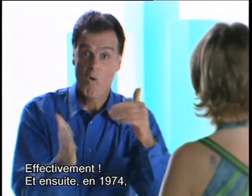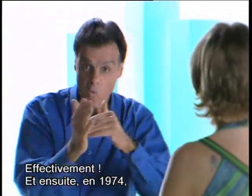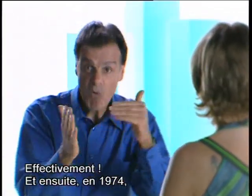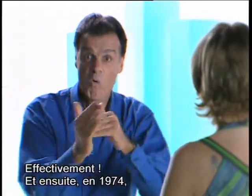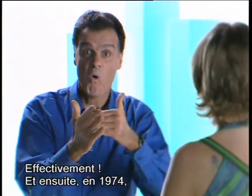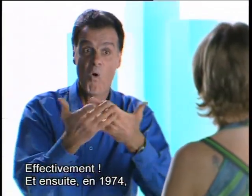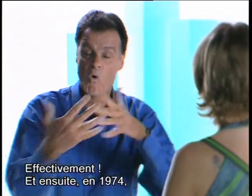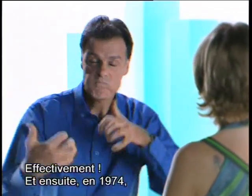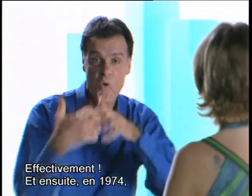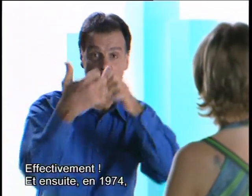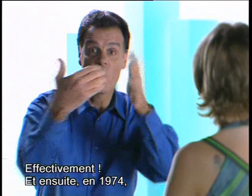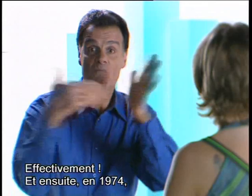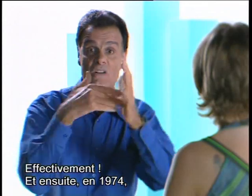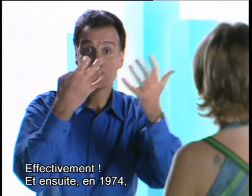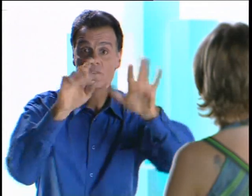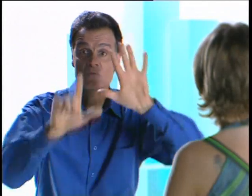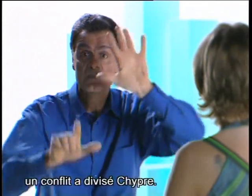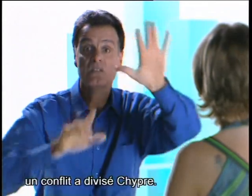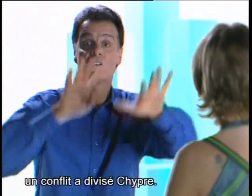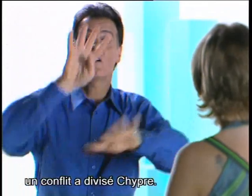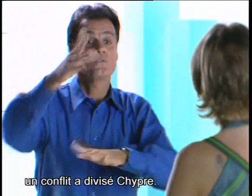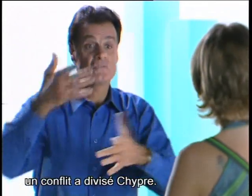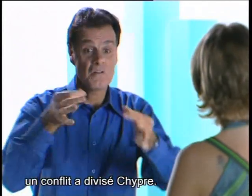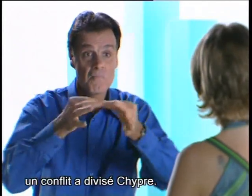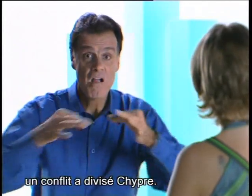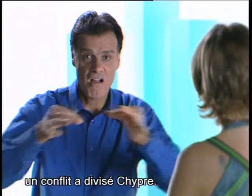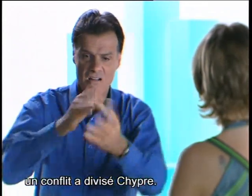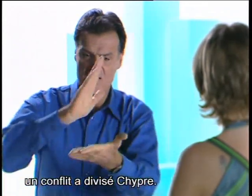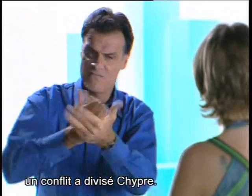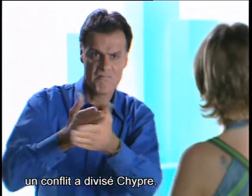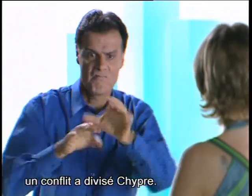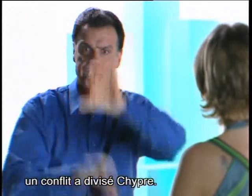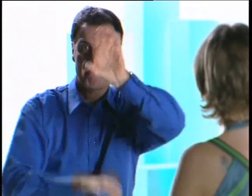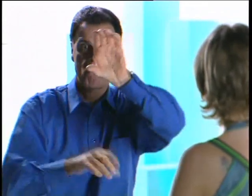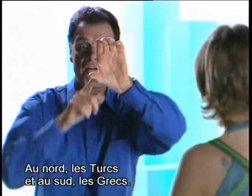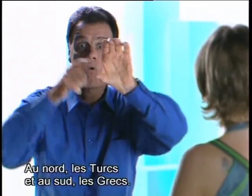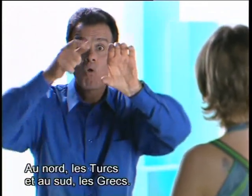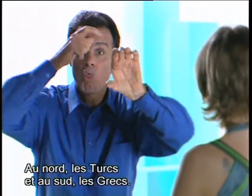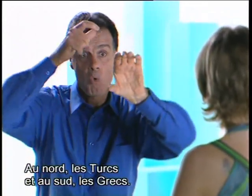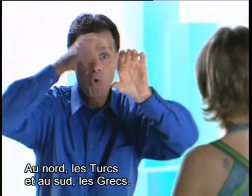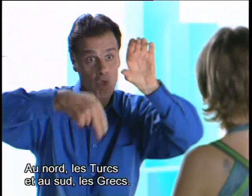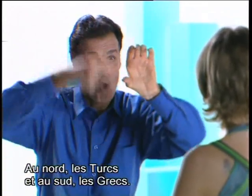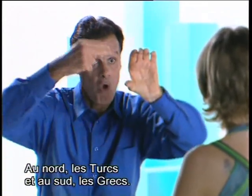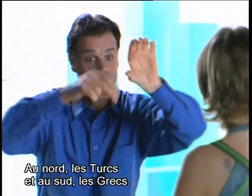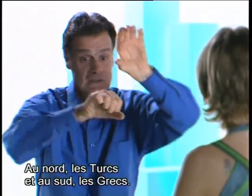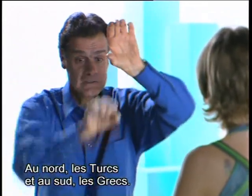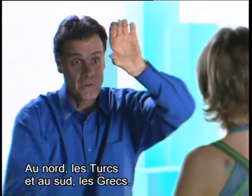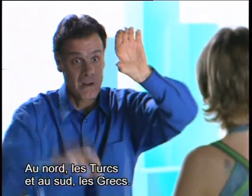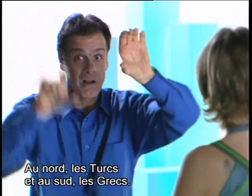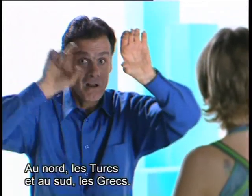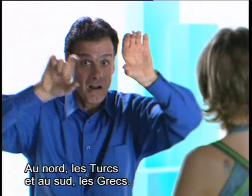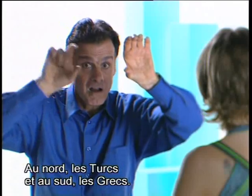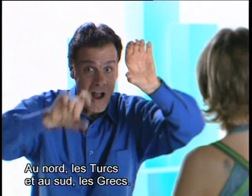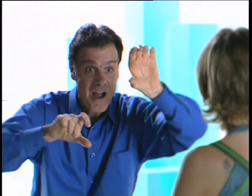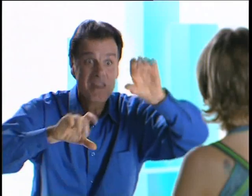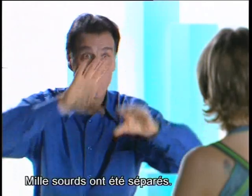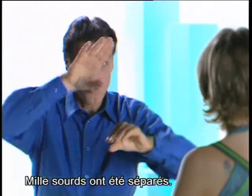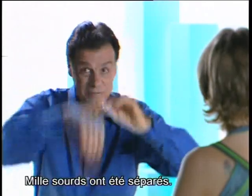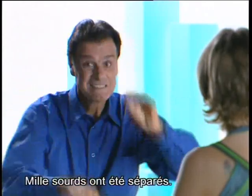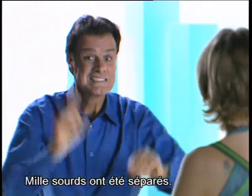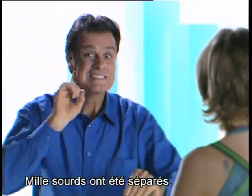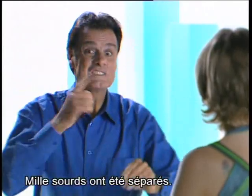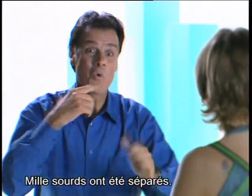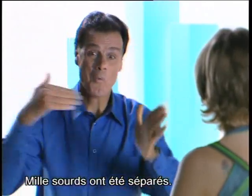Effectivement. Et ensuite, en 1974, un conflit a divisé Chypre. Au nord, les Turcs et au sud, les Grecs.